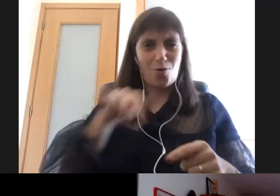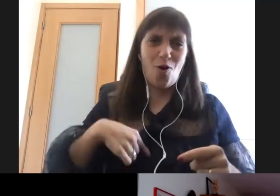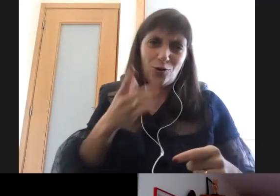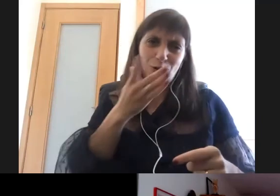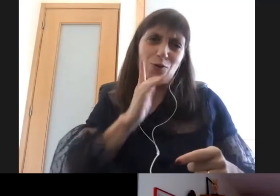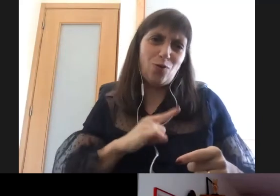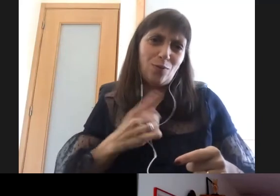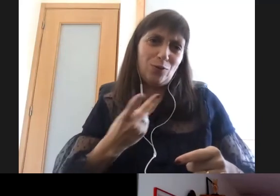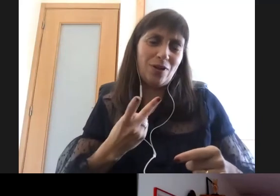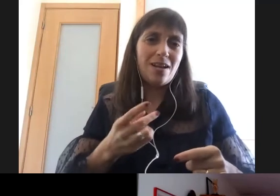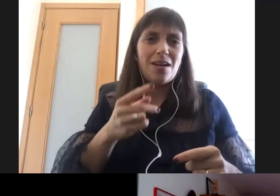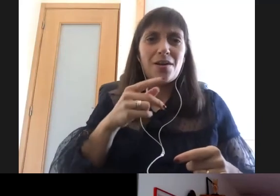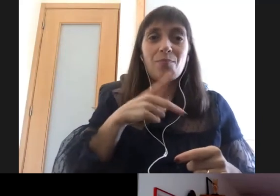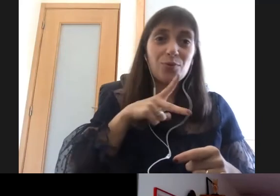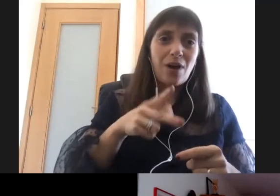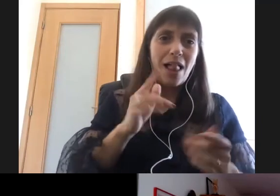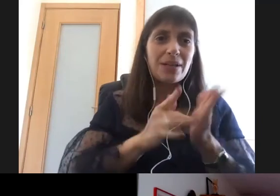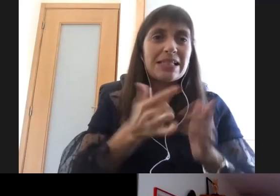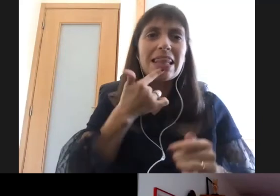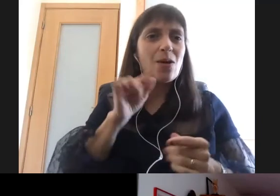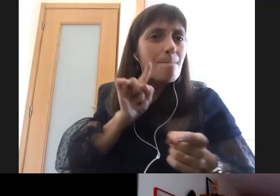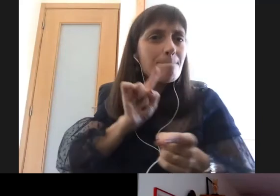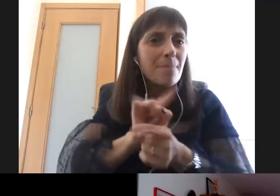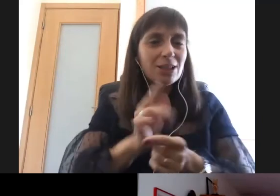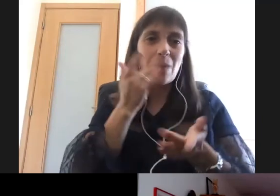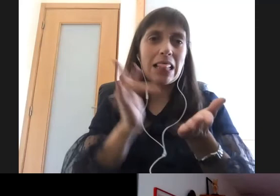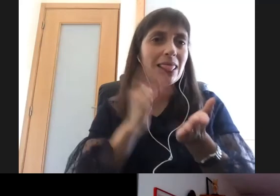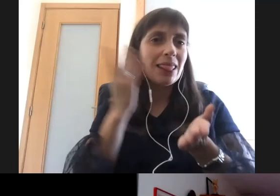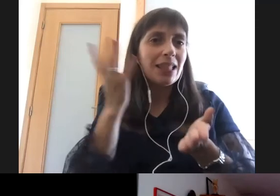se encontra na mesma língua, na mesma literatura